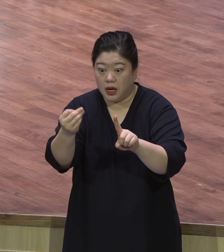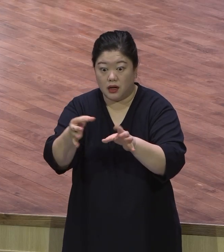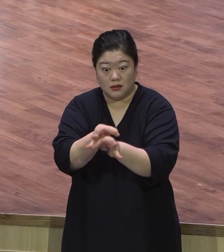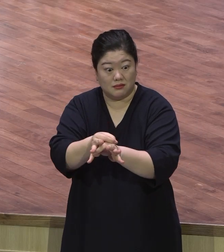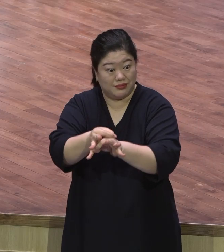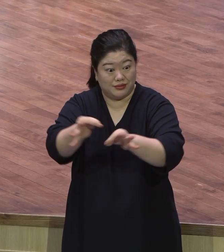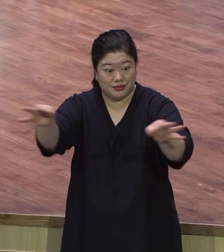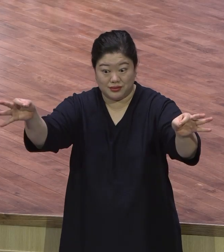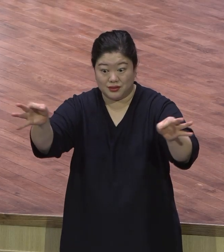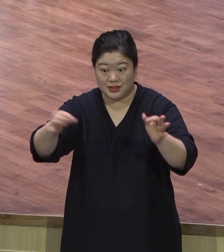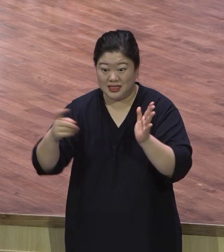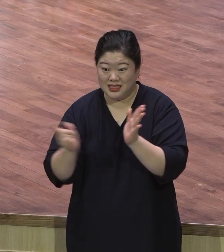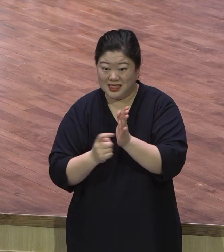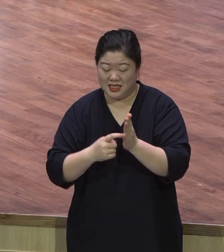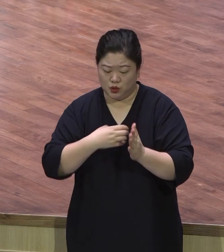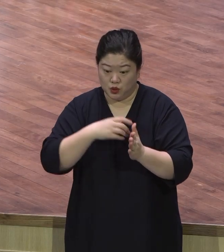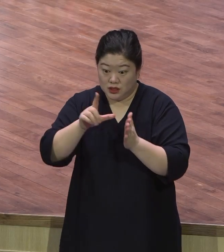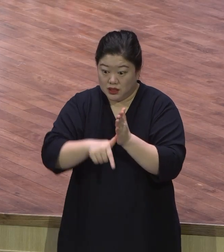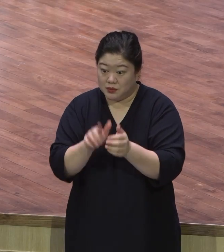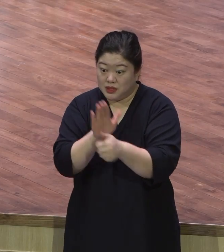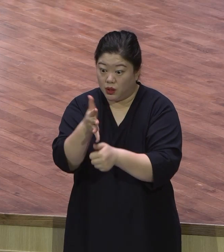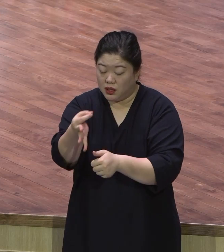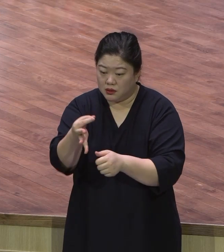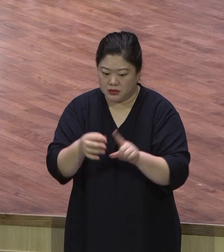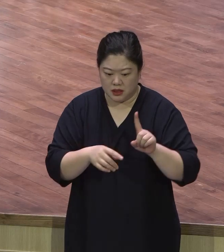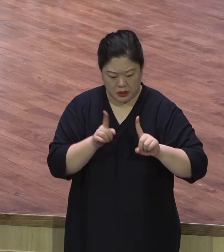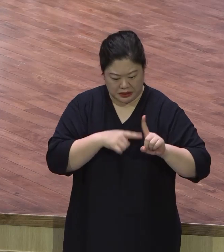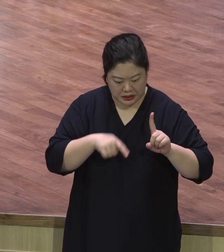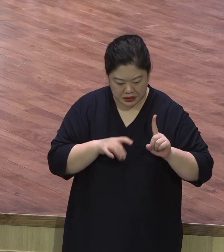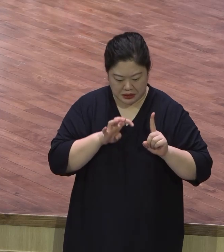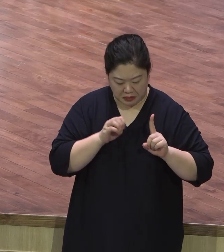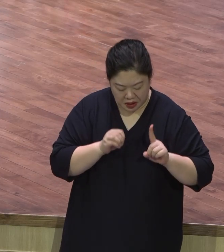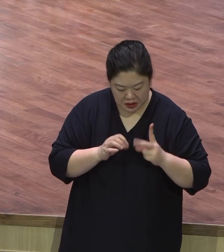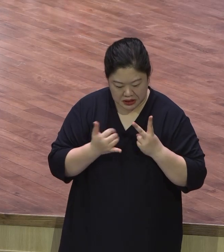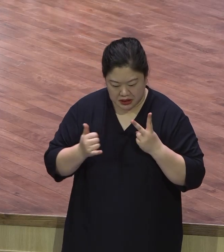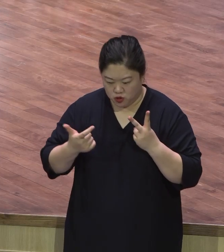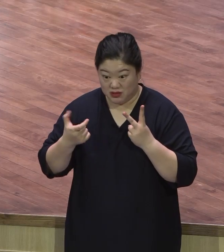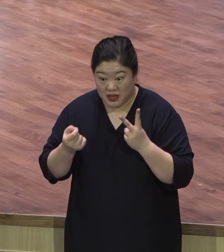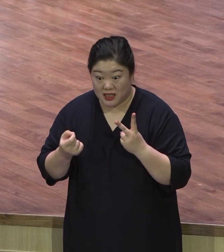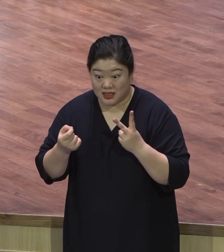재난지원금을 각 가구별로 지급을 했습니다.